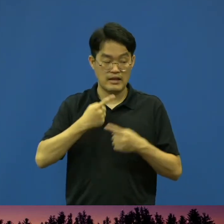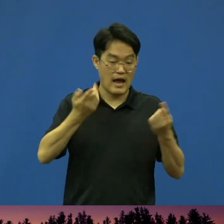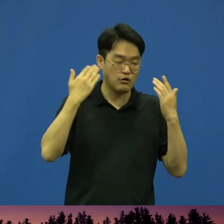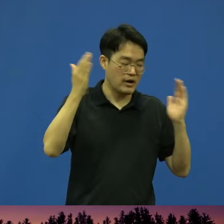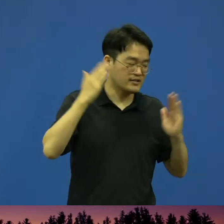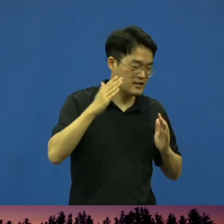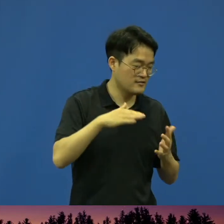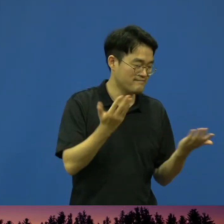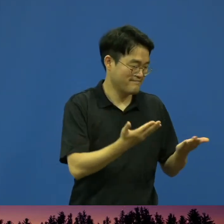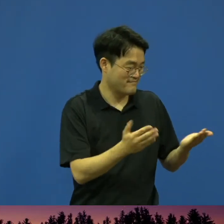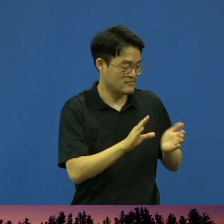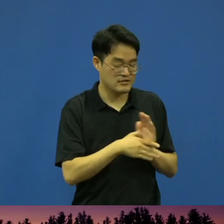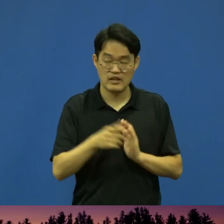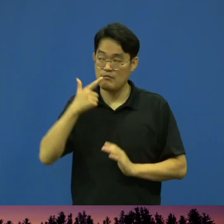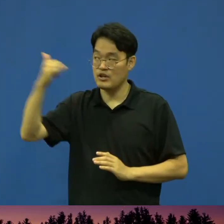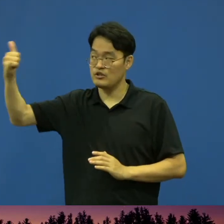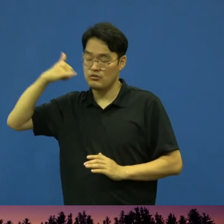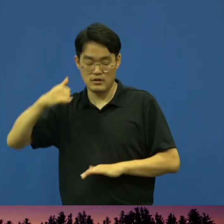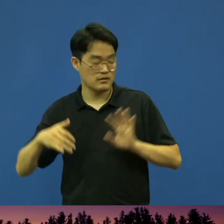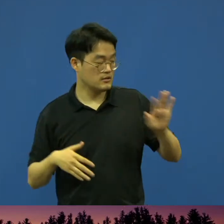얘기했습니다. 이전도사,